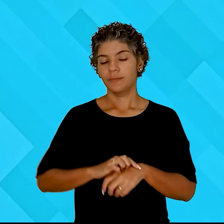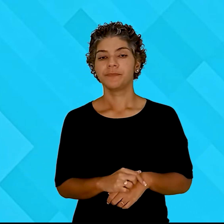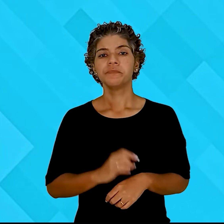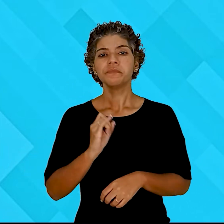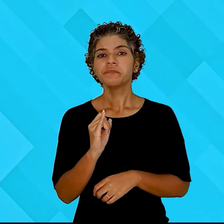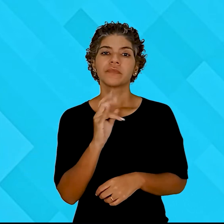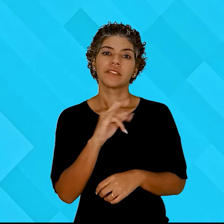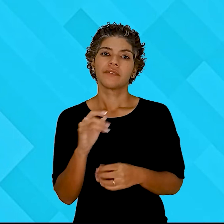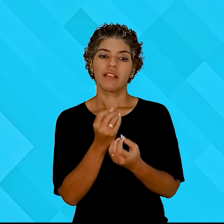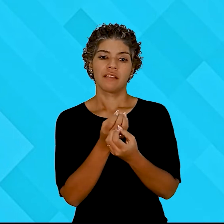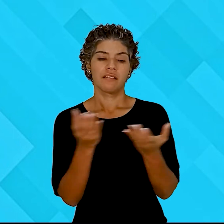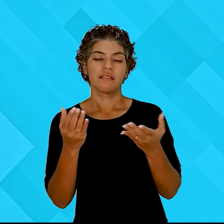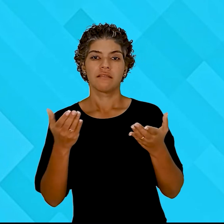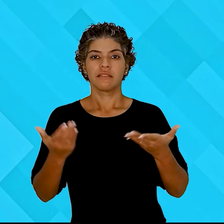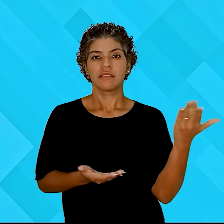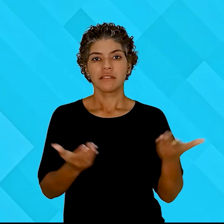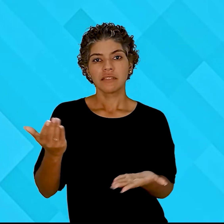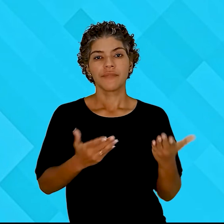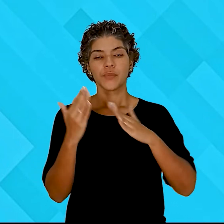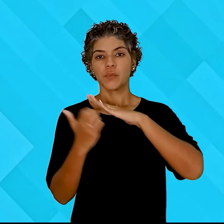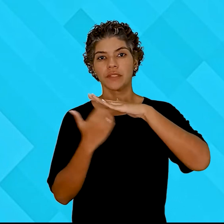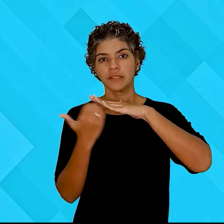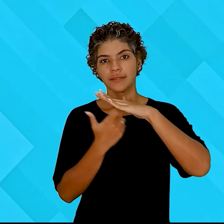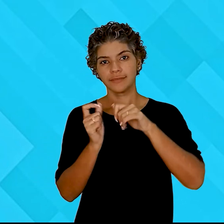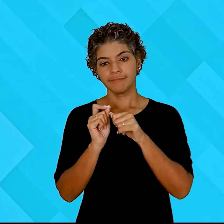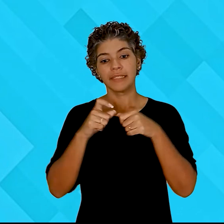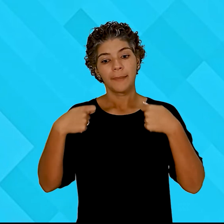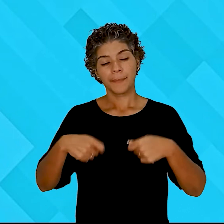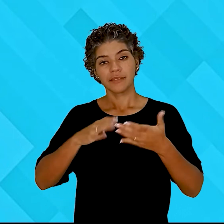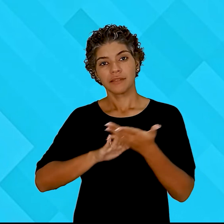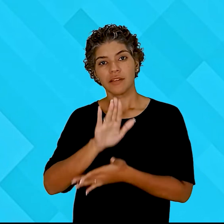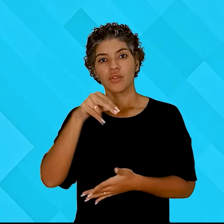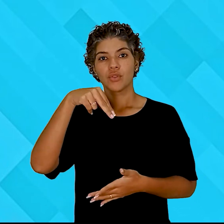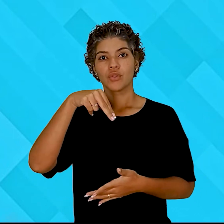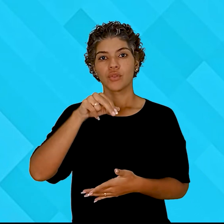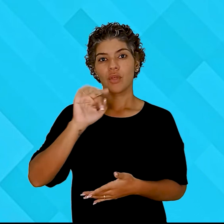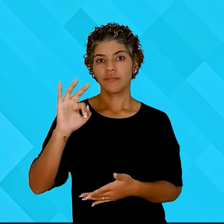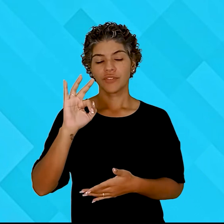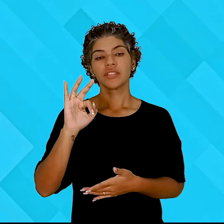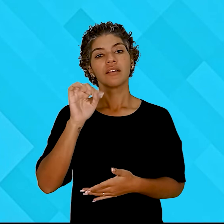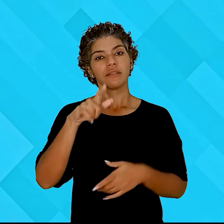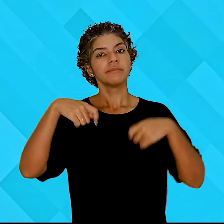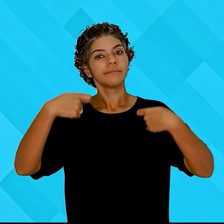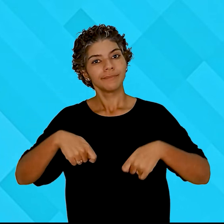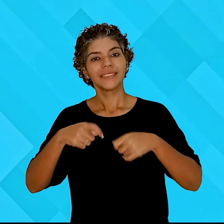vai prestar serviço para empresas, principalmente, que demandam a emissão de notas fiscais, possivelmente você precisará fazer um